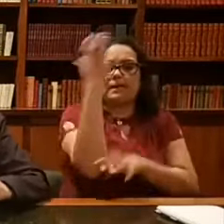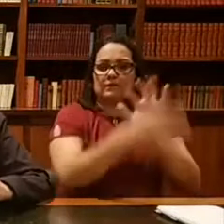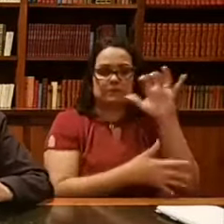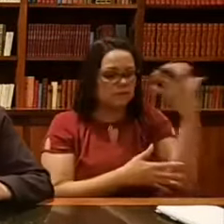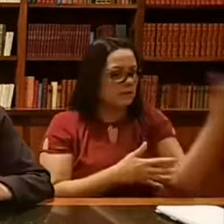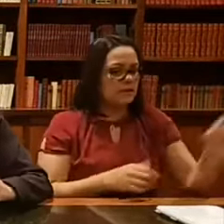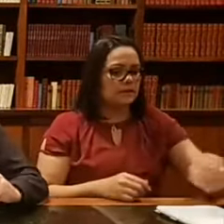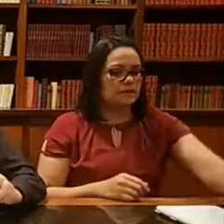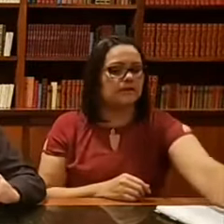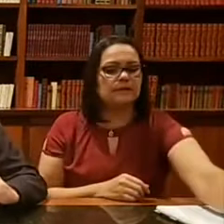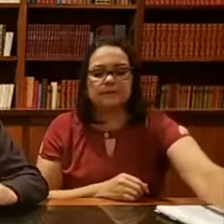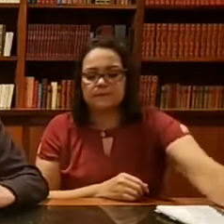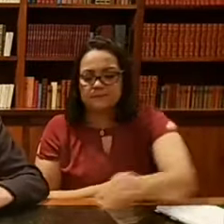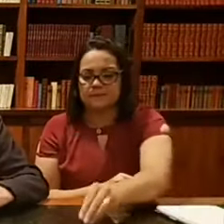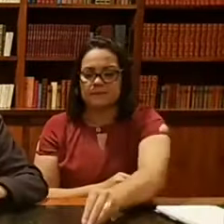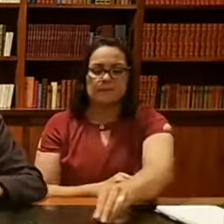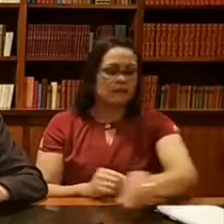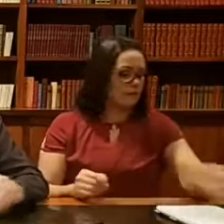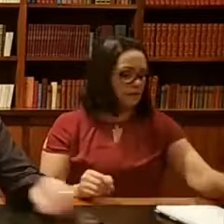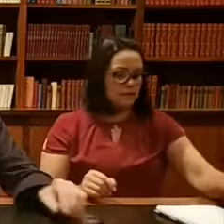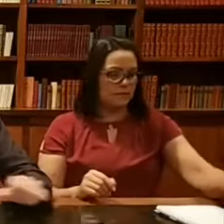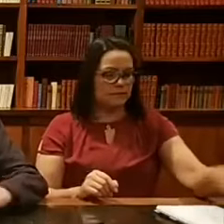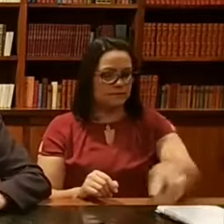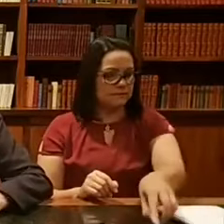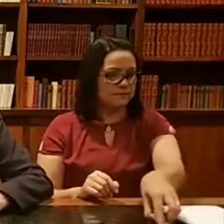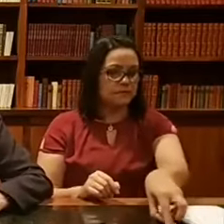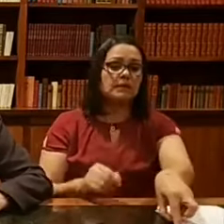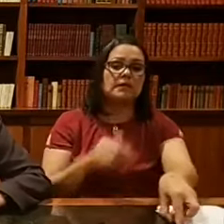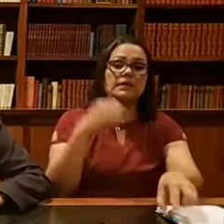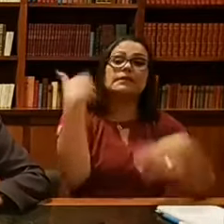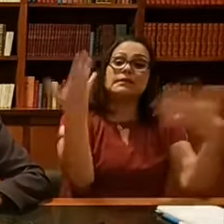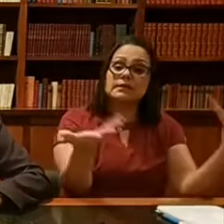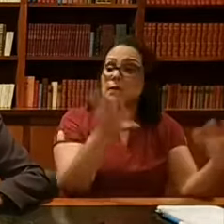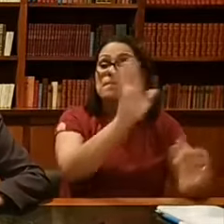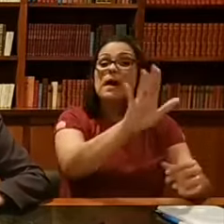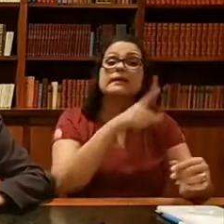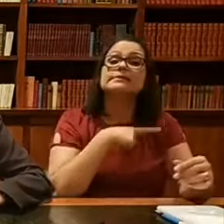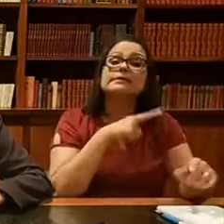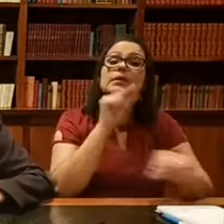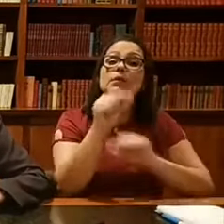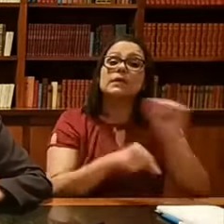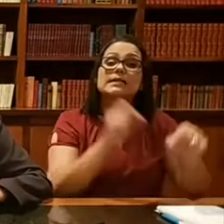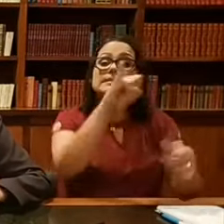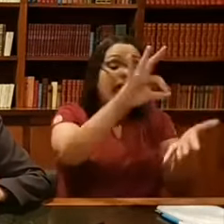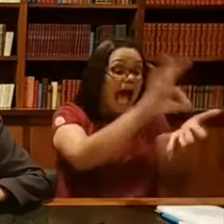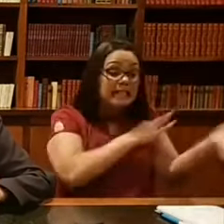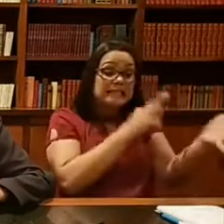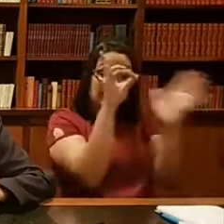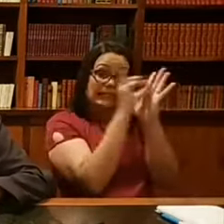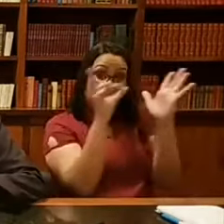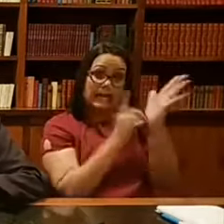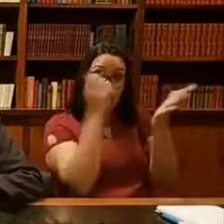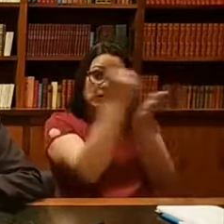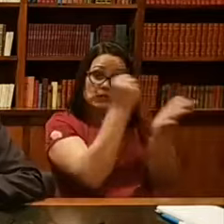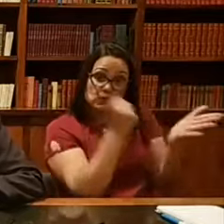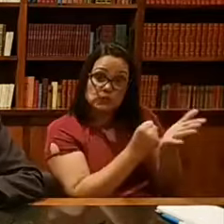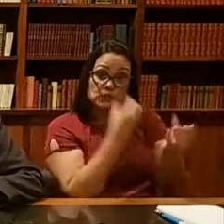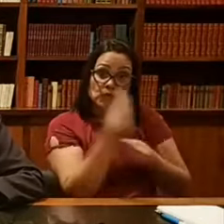né? Não estou com a caneta compacto não, tá? Mas assinar decretos para demarcar